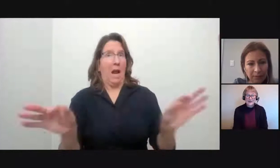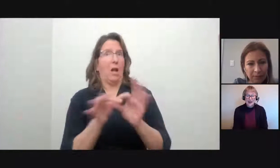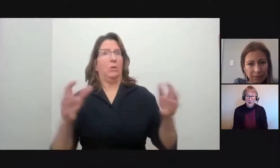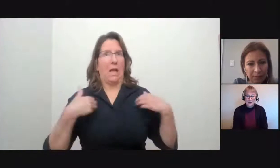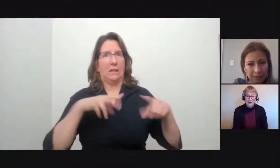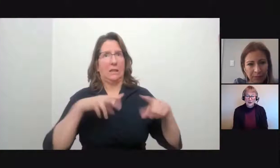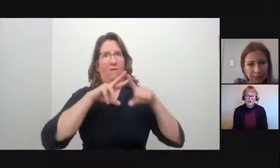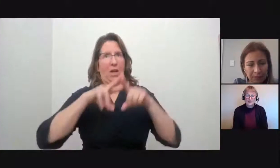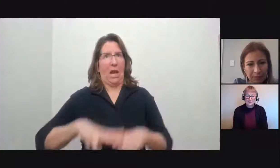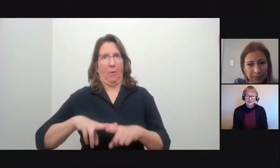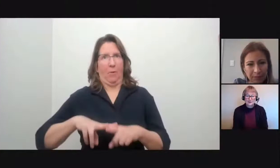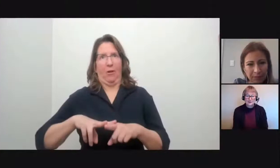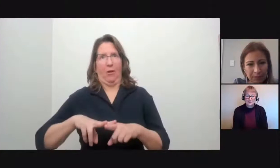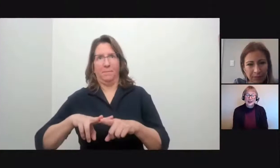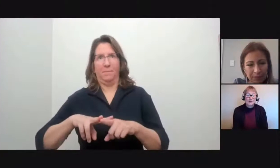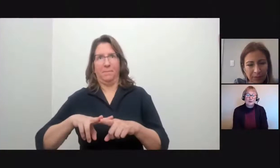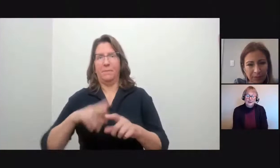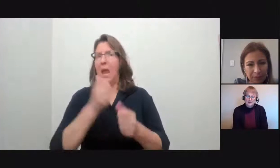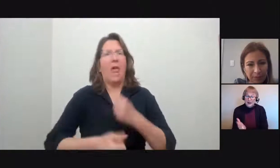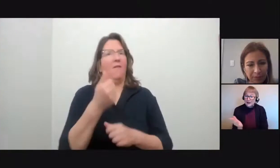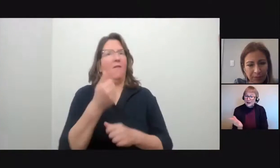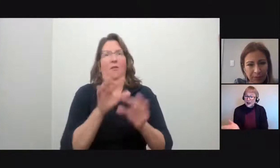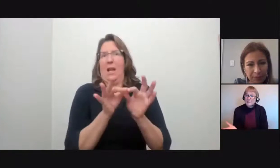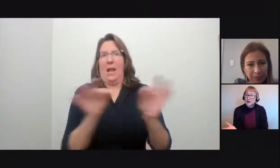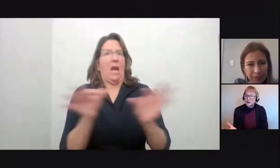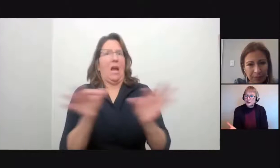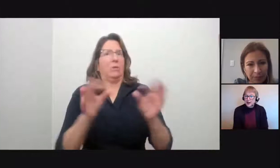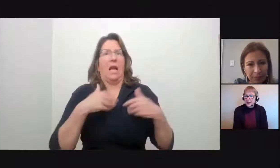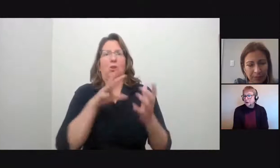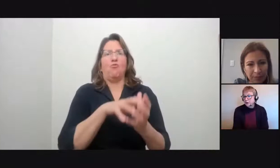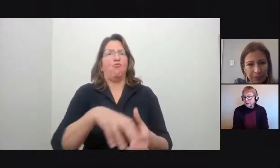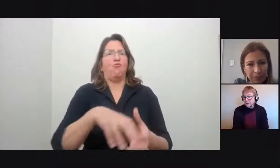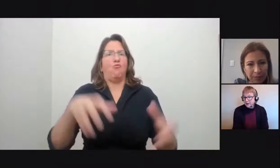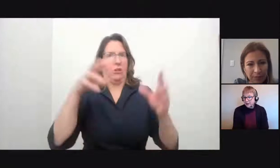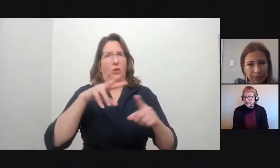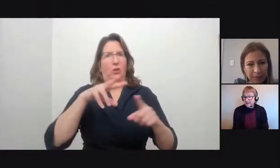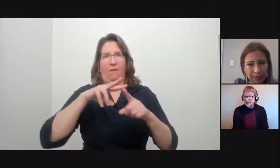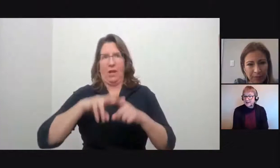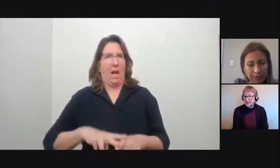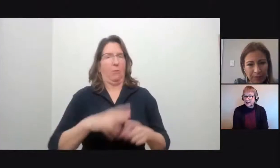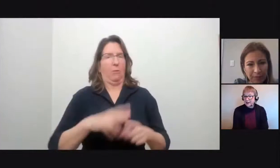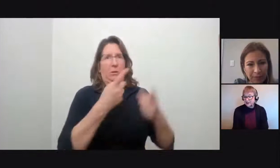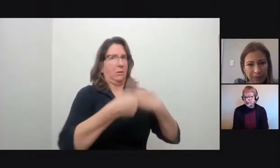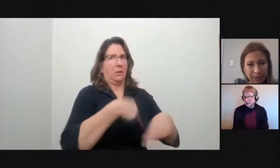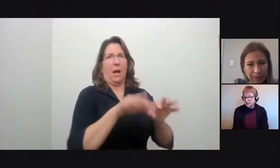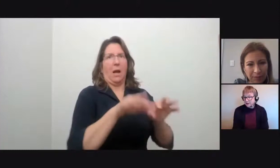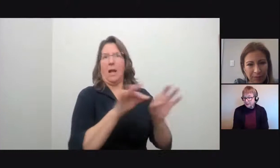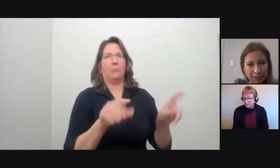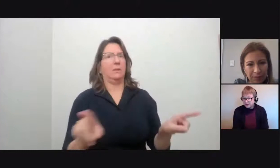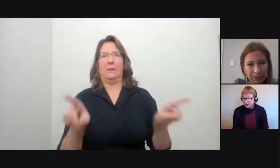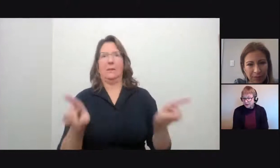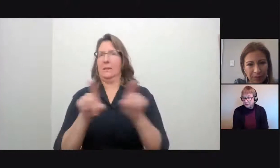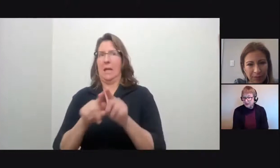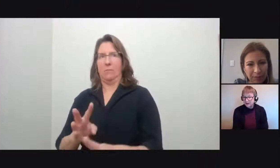Hay lingüistas también para las personas con sordera que hacen investigación mundial en distintas regiones y